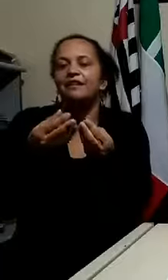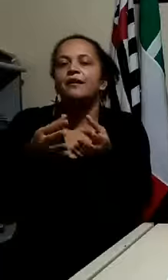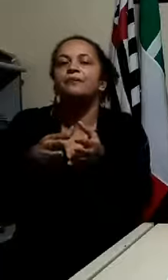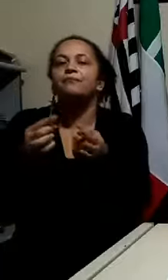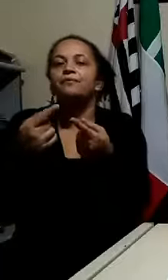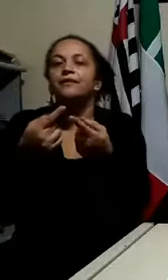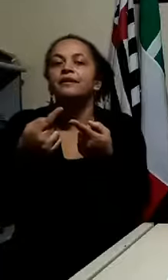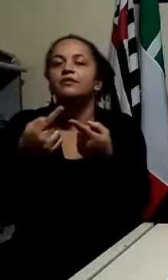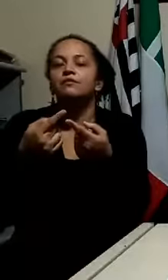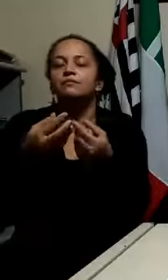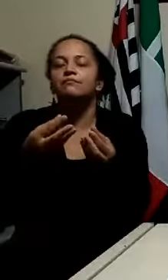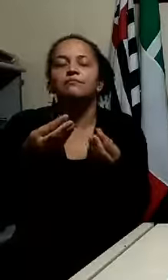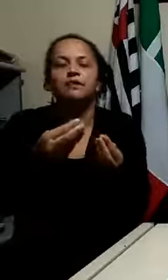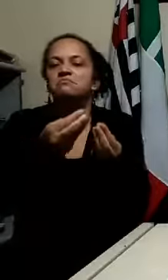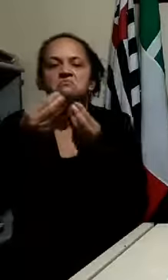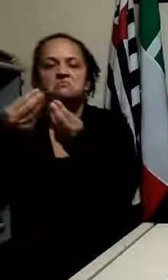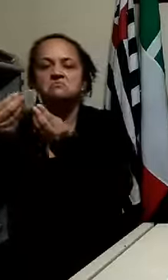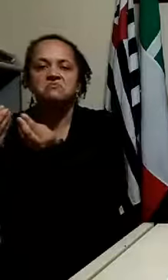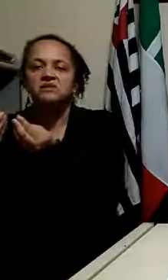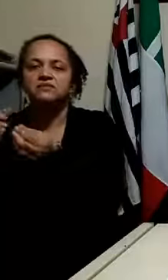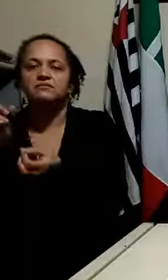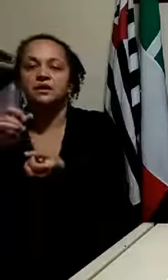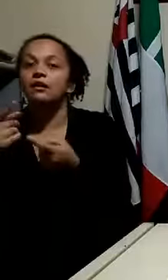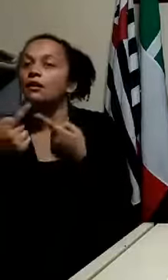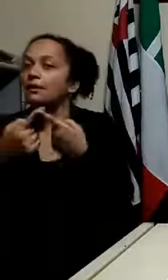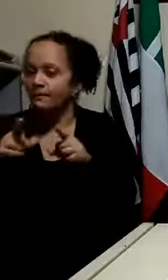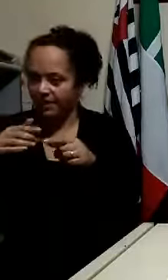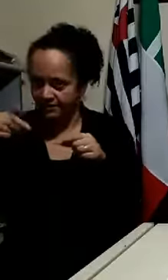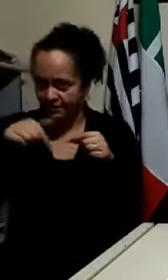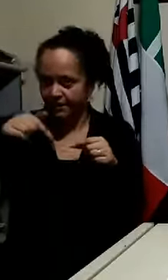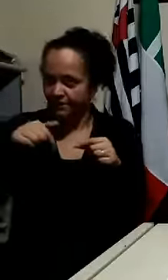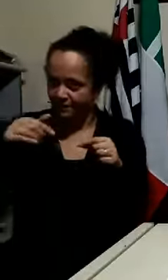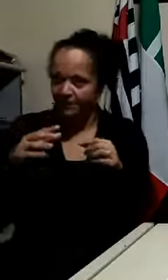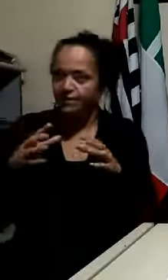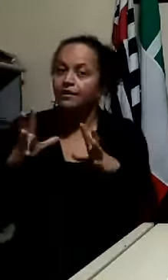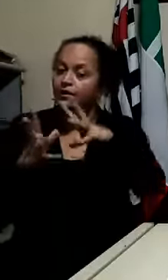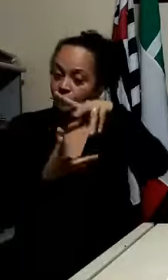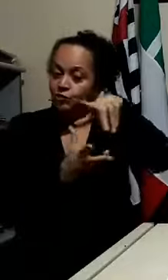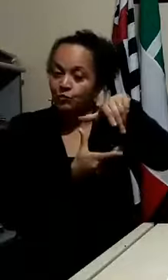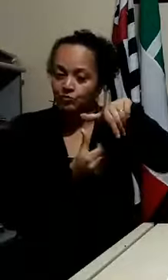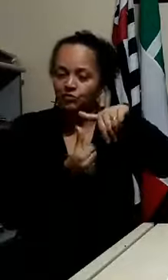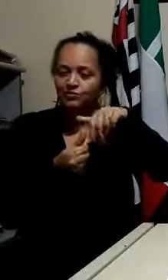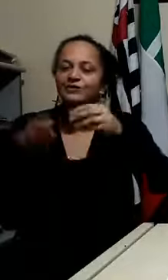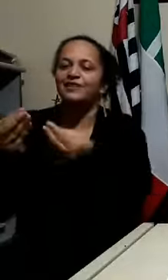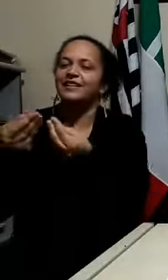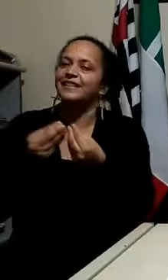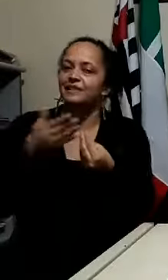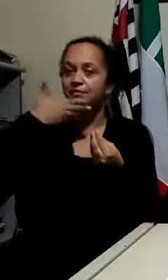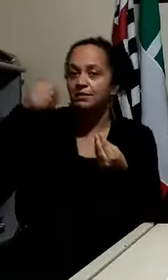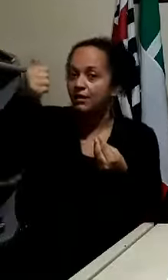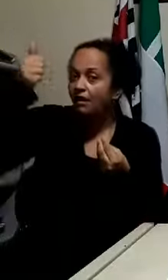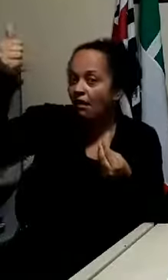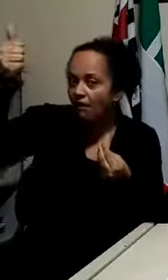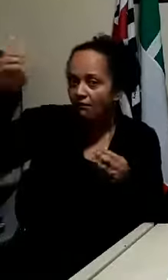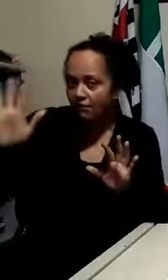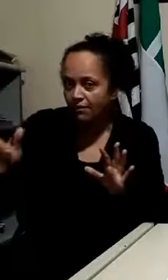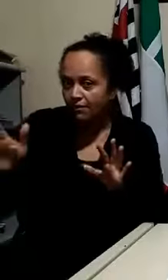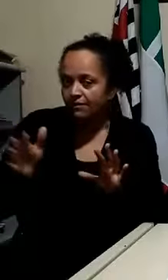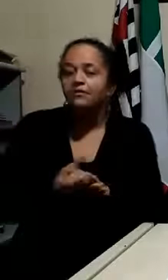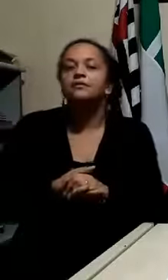no mundo, mais bem-aventurado é receber do que dar. No reino é diferente. Você é muito